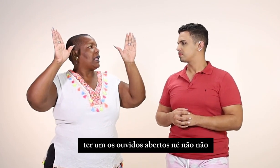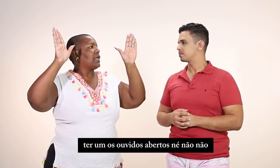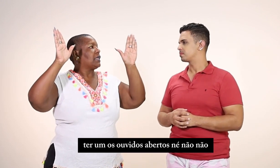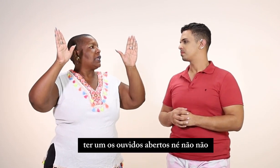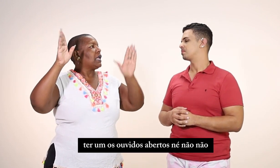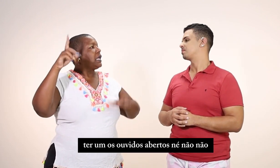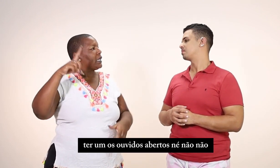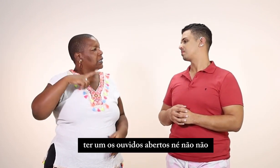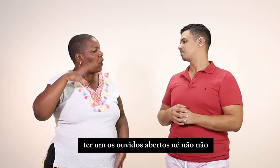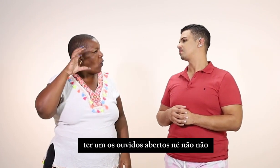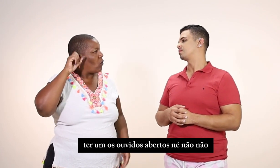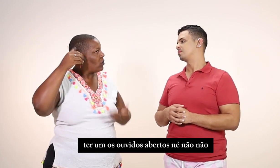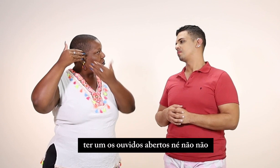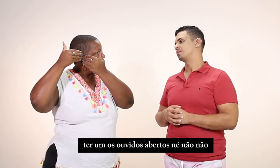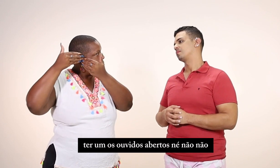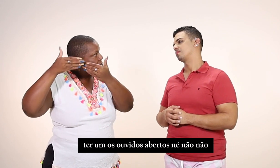os ouvidos abertos, né?